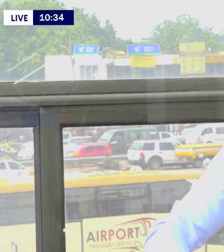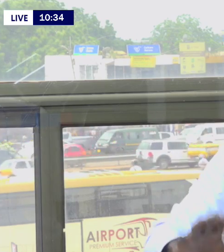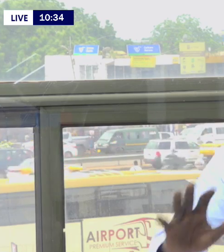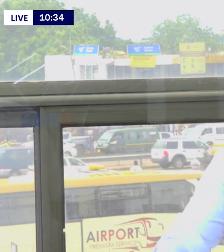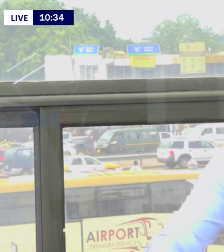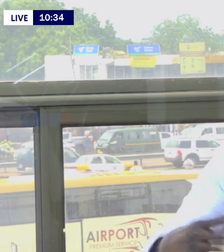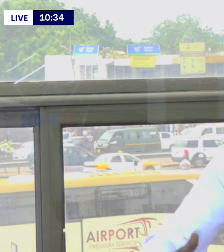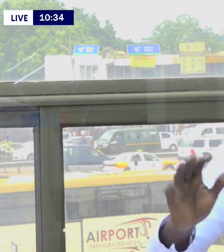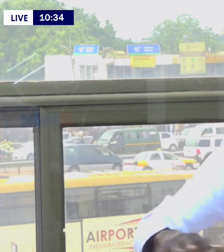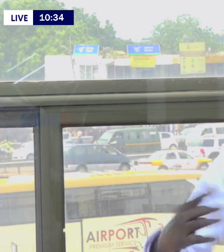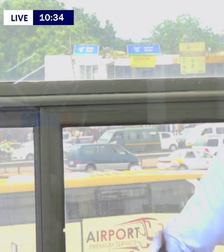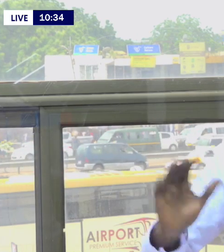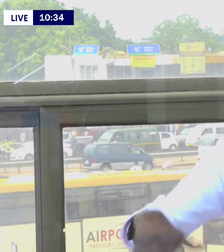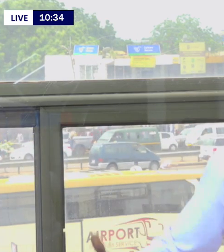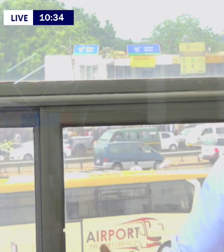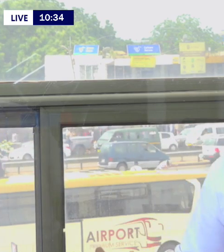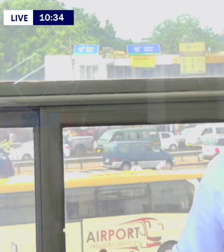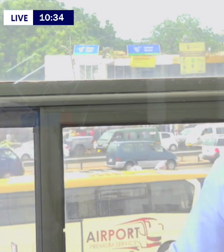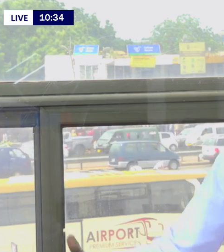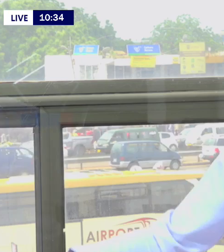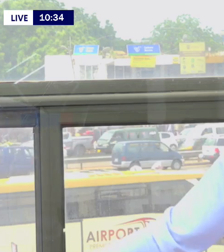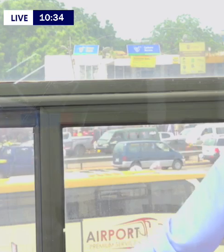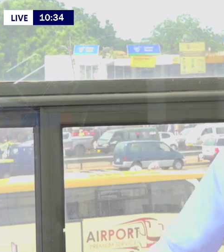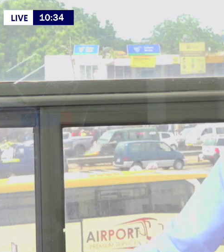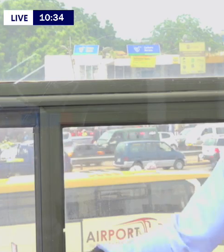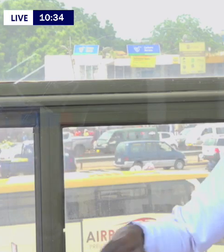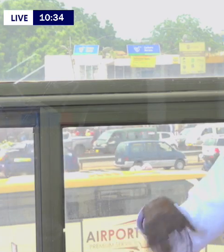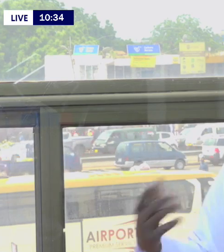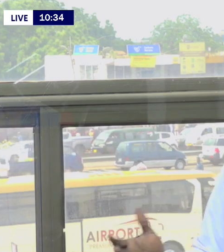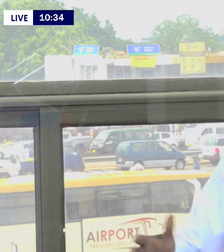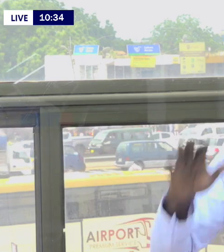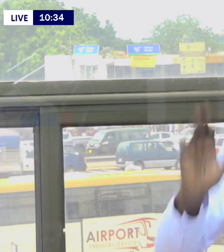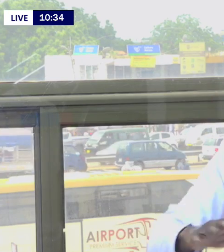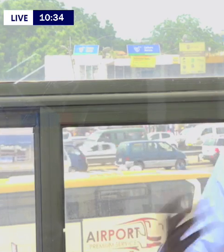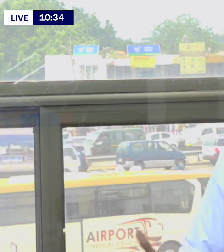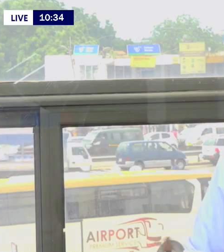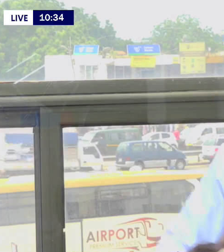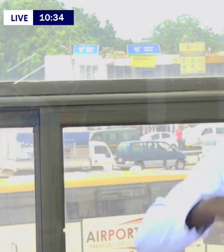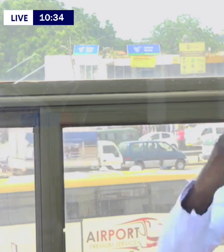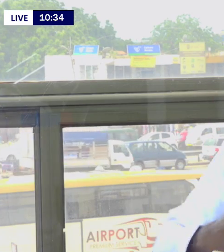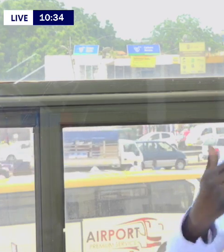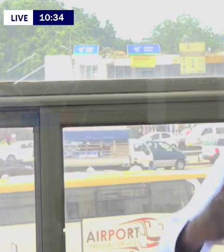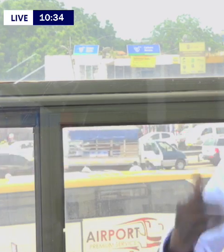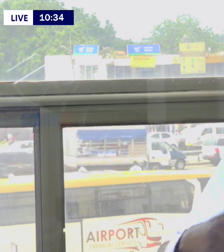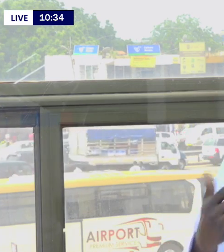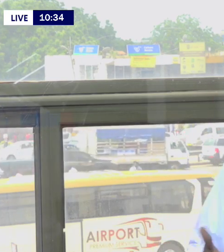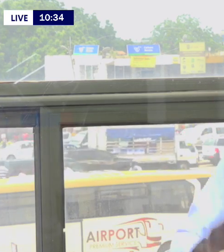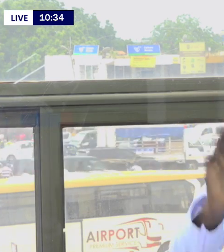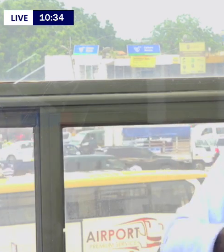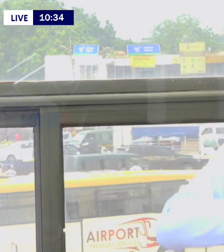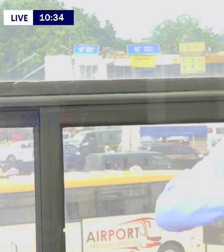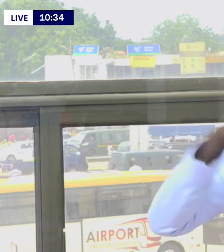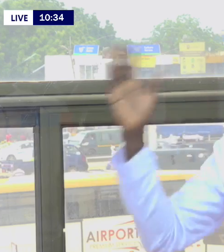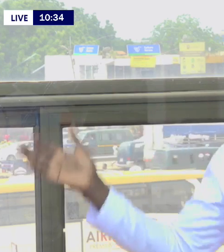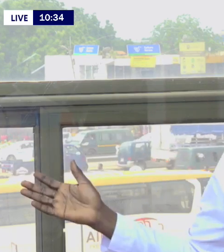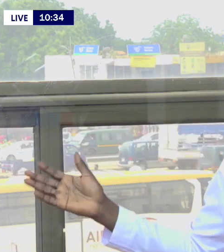afidie na se se bie na mbia enya wa udu nsa si so na enye wo a ebie na eno yemfa nya adwuma